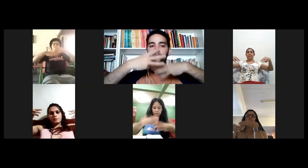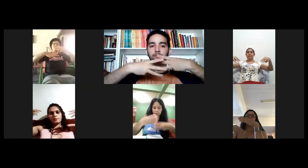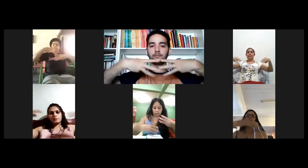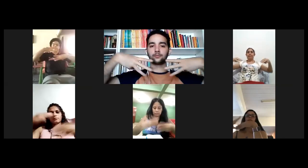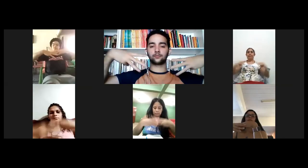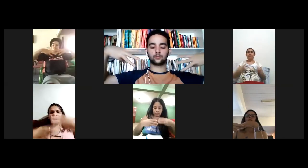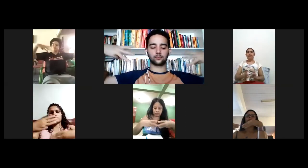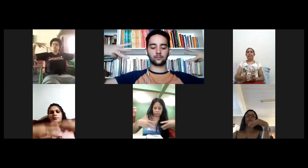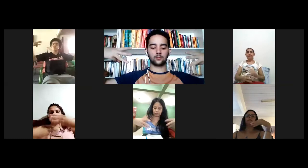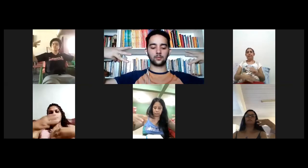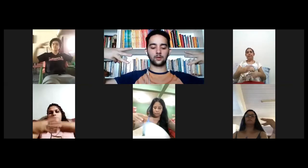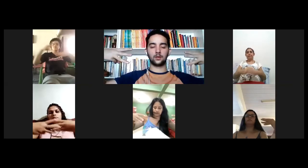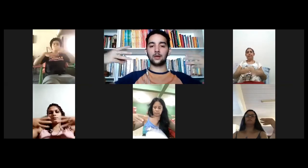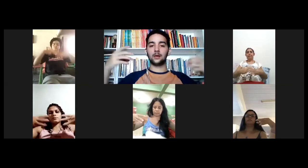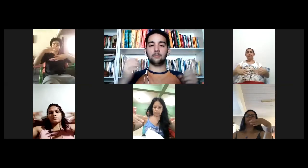Macarrão.